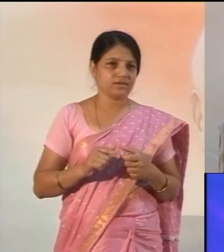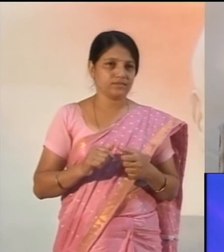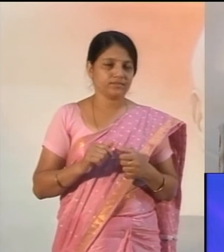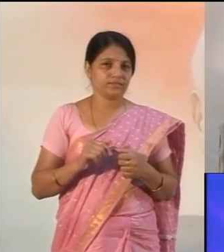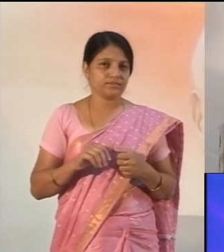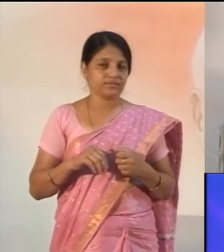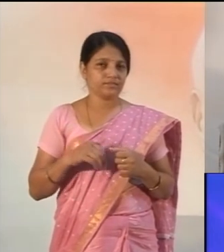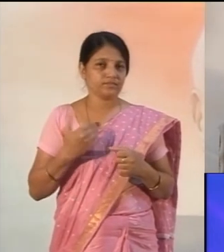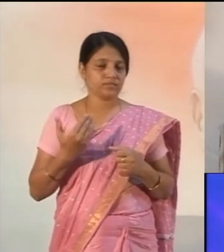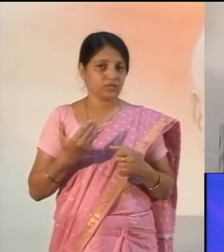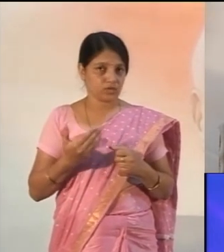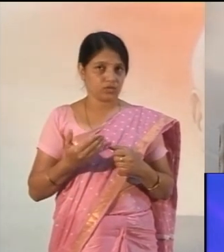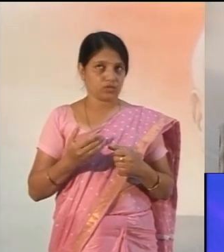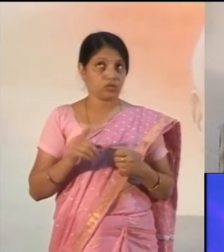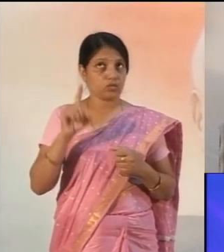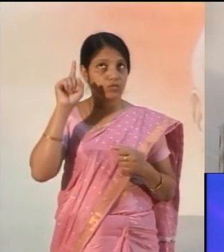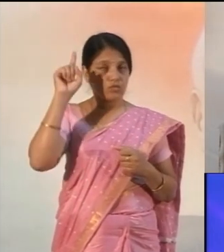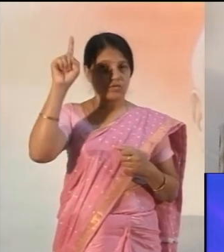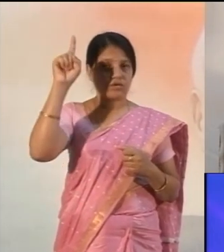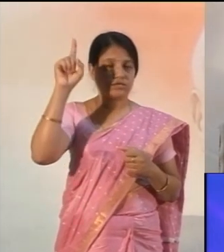तो भगवान से